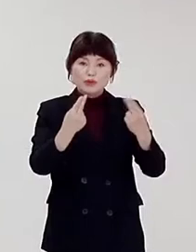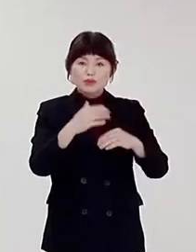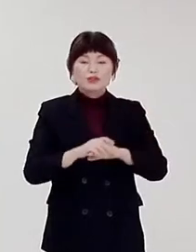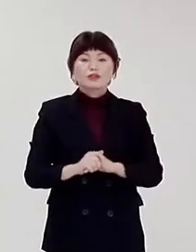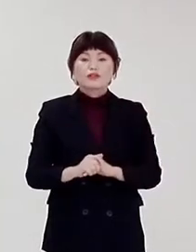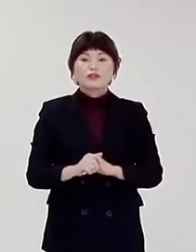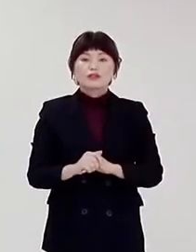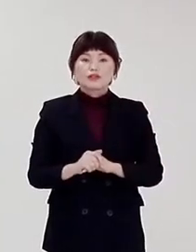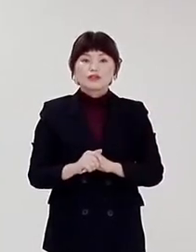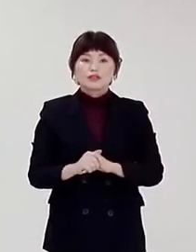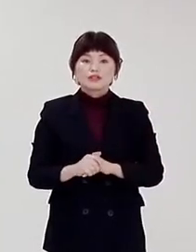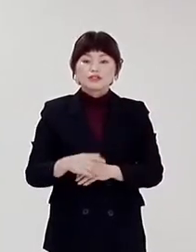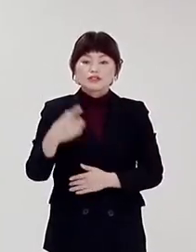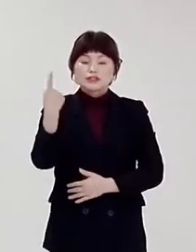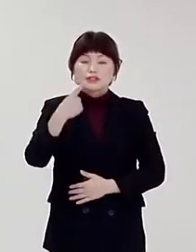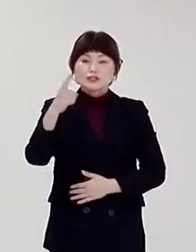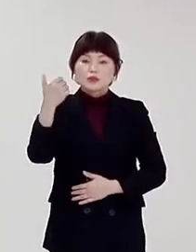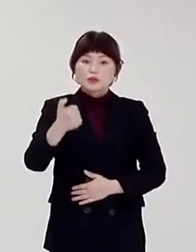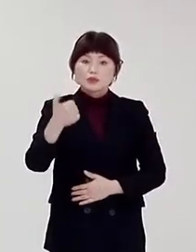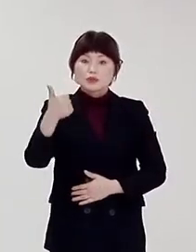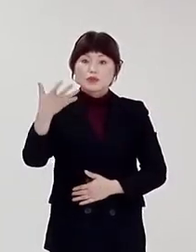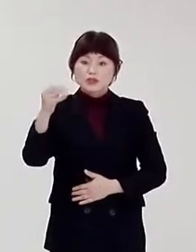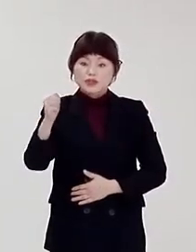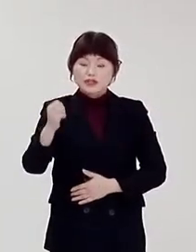1,555억이 증액된